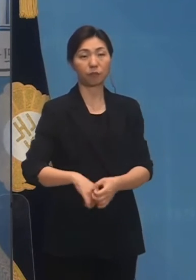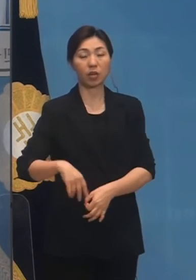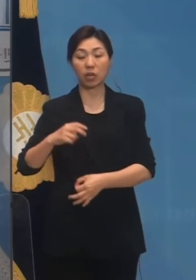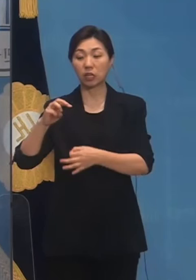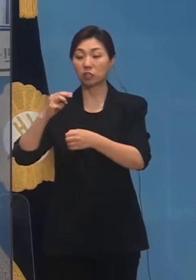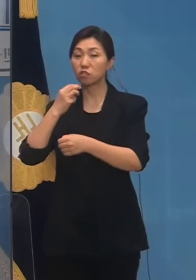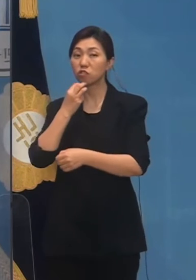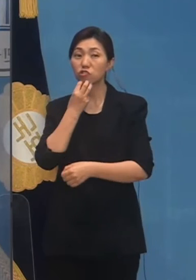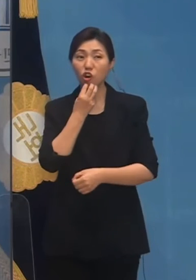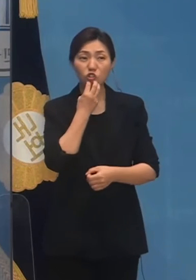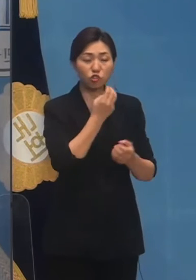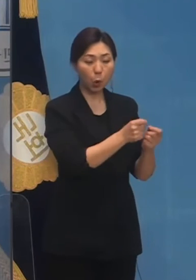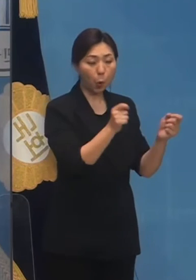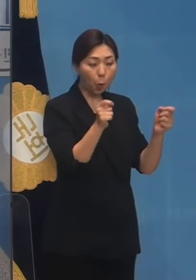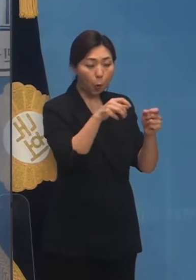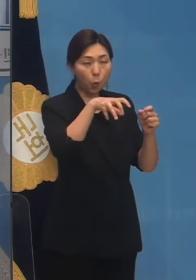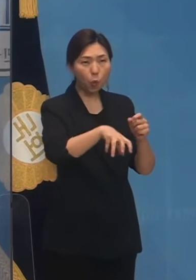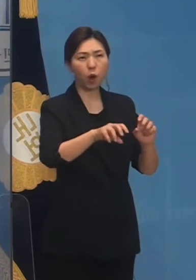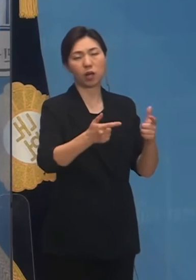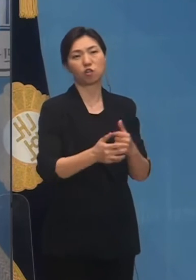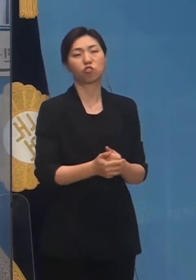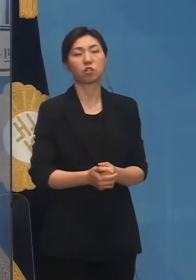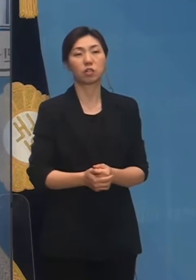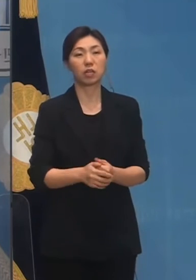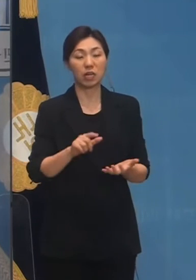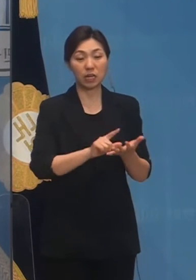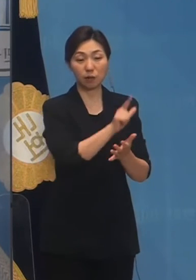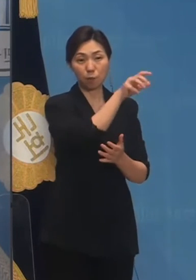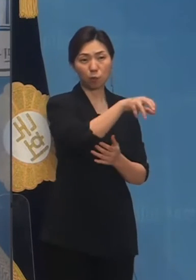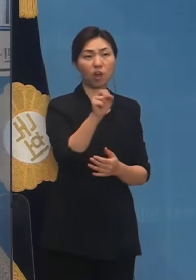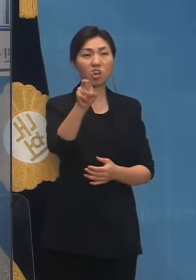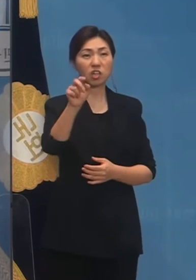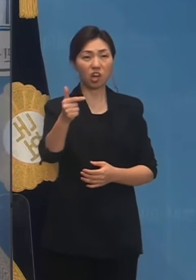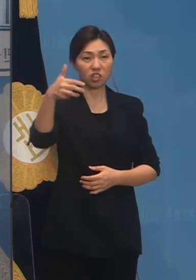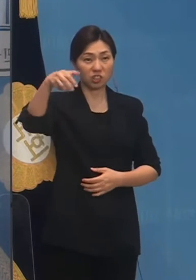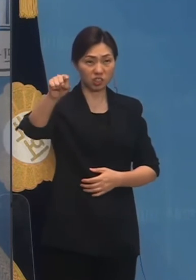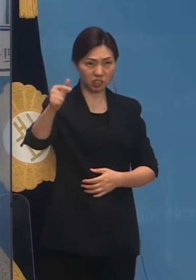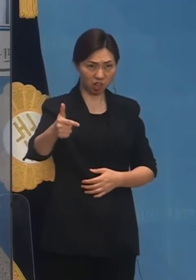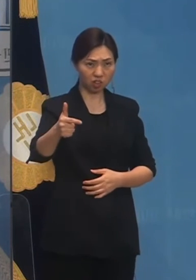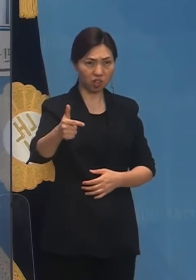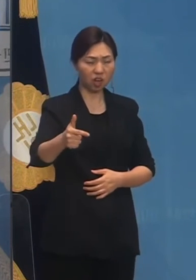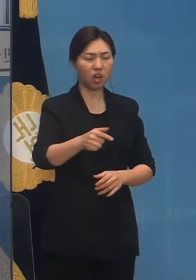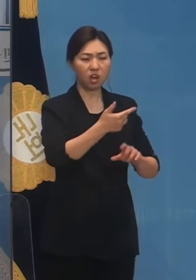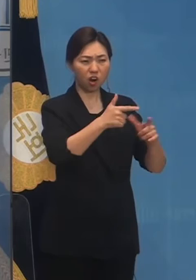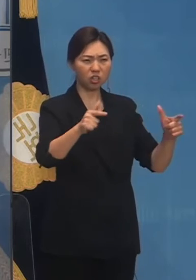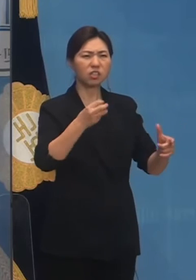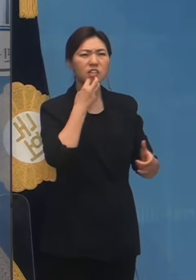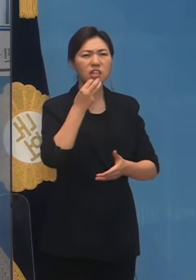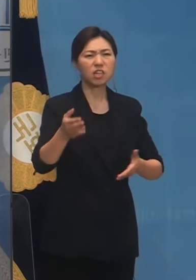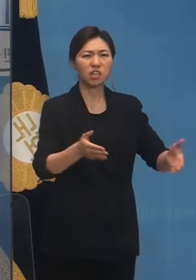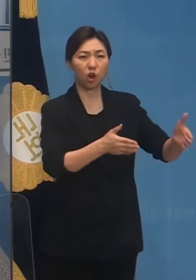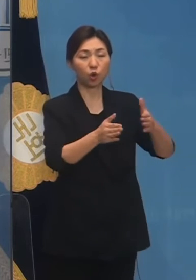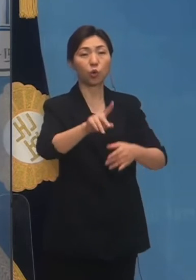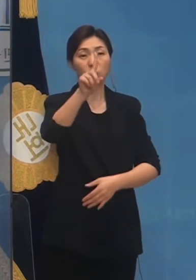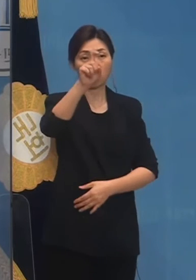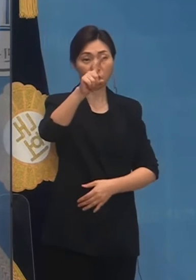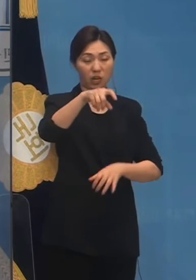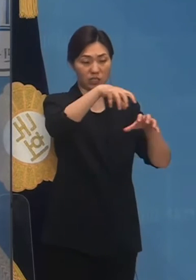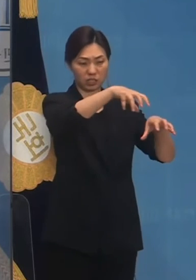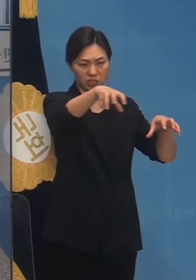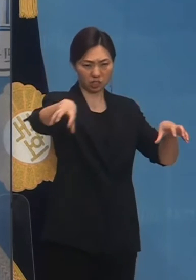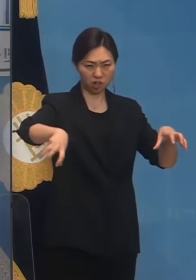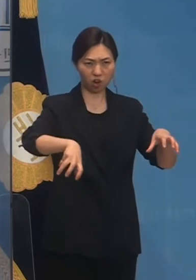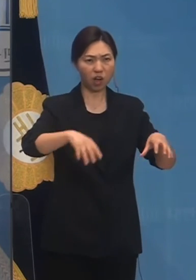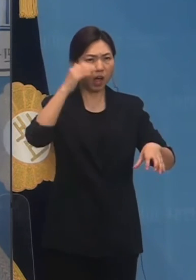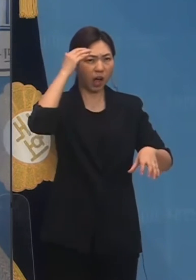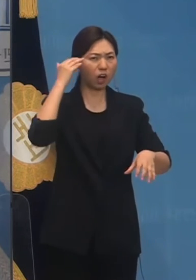경기도가 아니라 연천에서 평택까지, 김포에서 여주까지 경기도 31개 시군 모두가 대한민국 중심이 되는